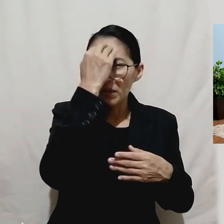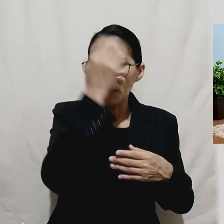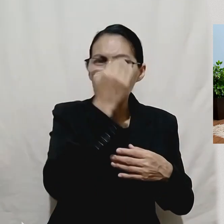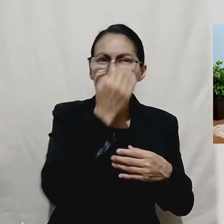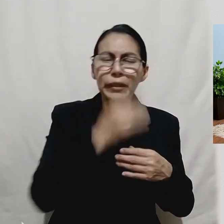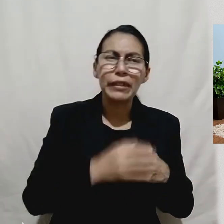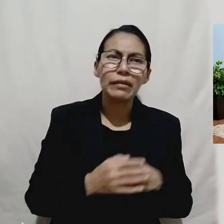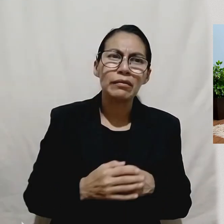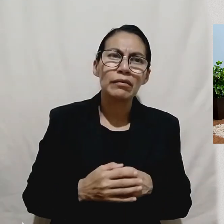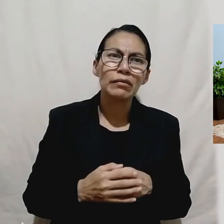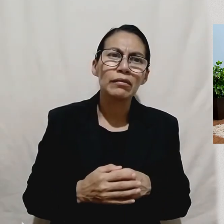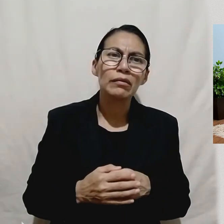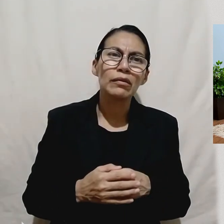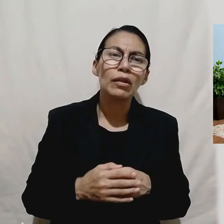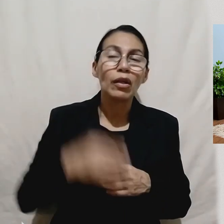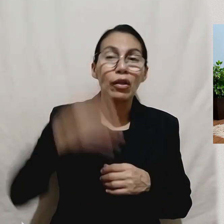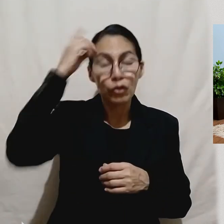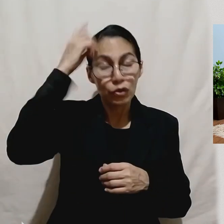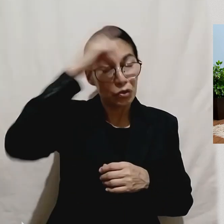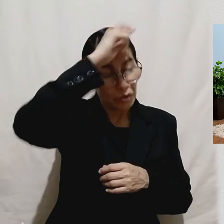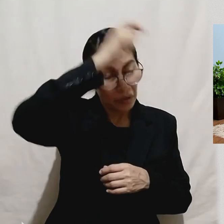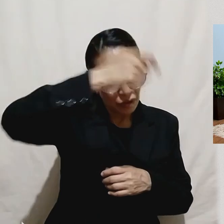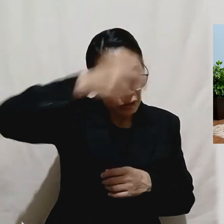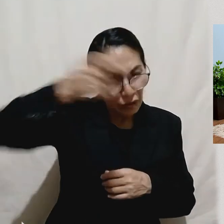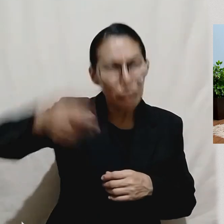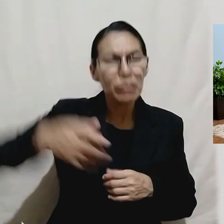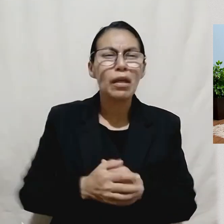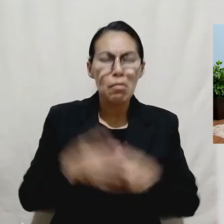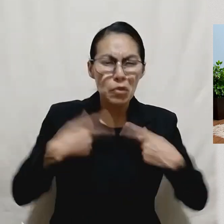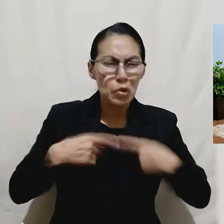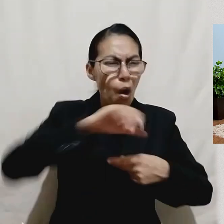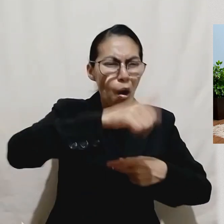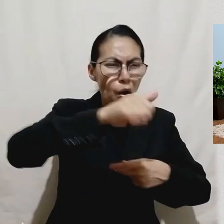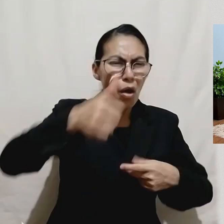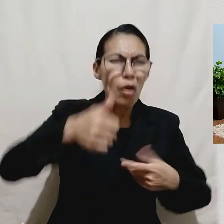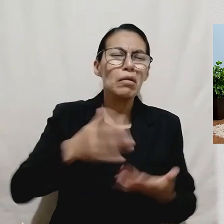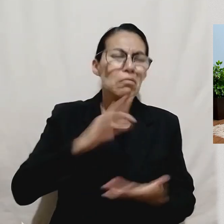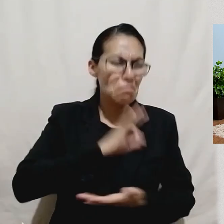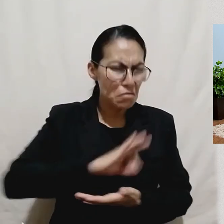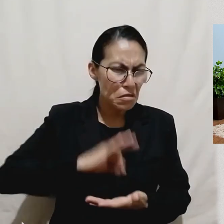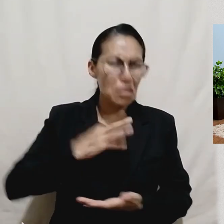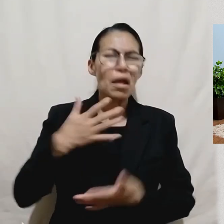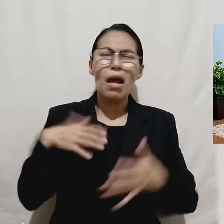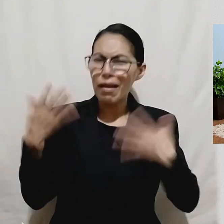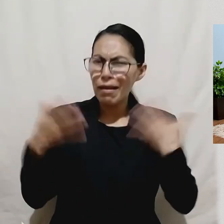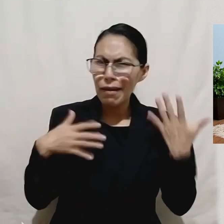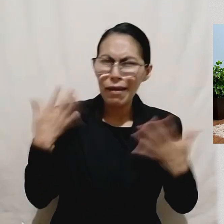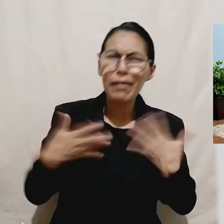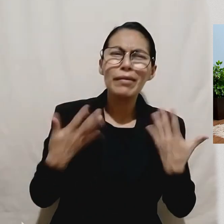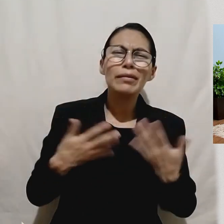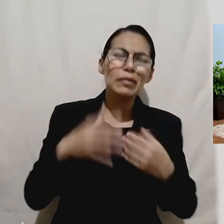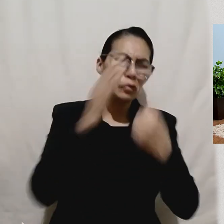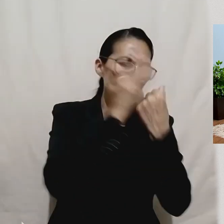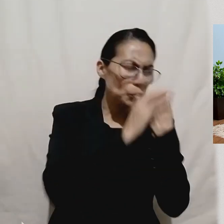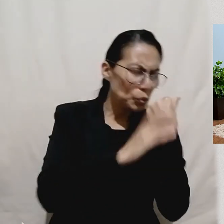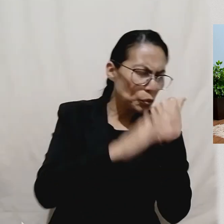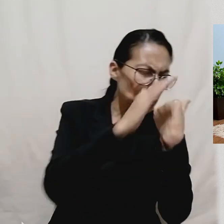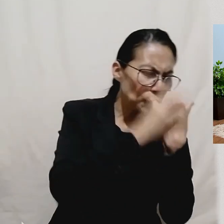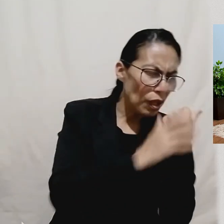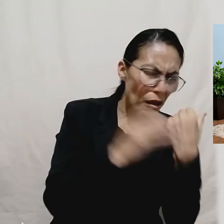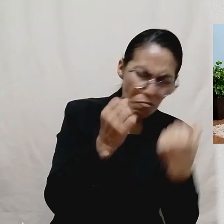y demás no sino canales de bendición para ser felices a otros consolar